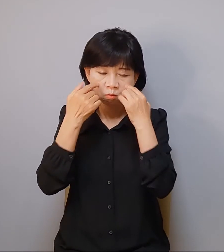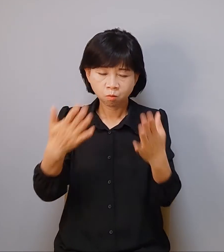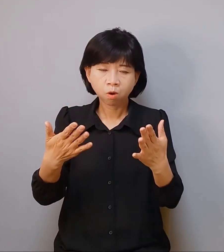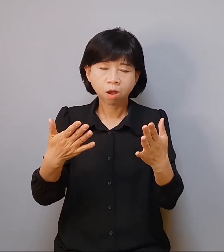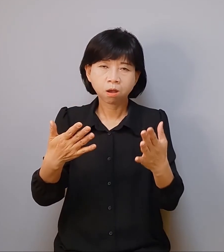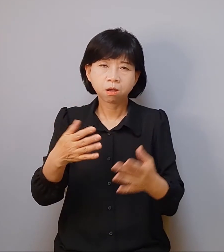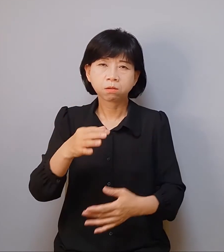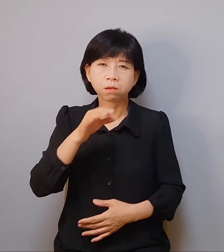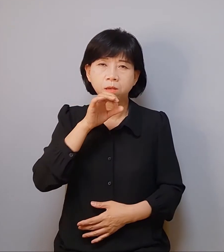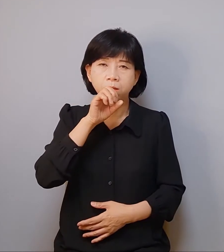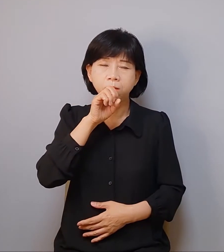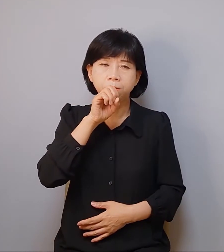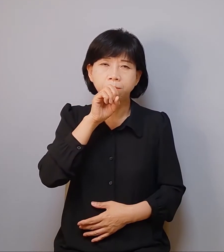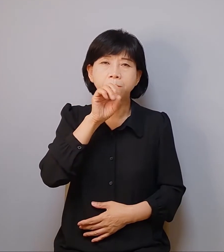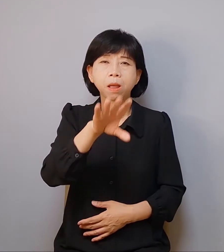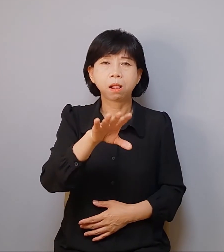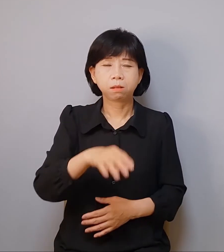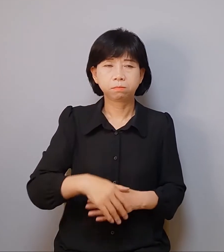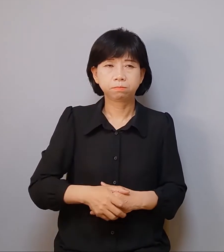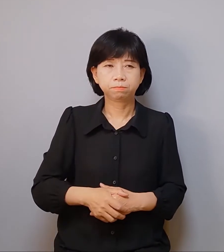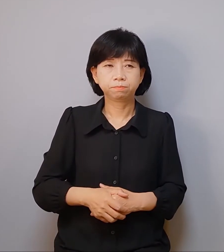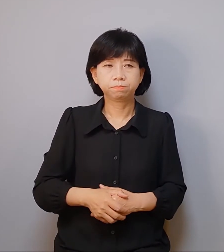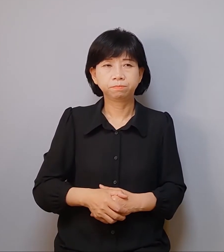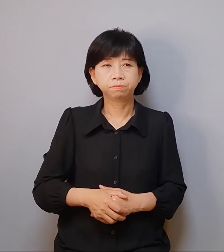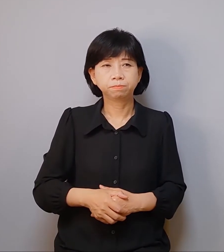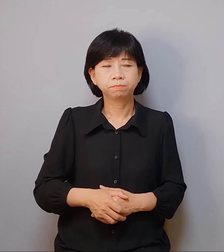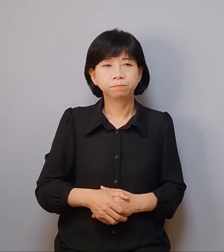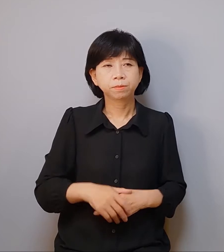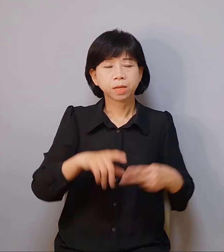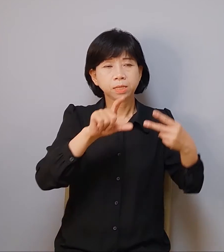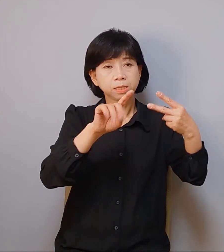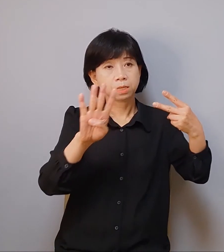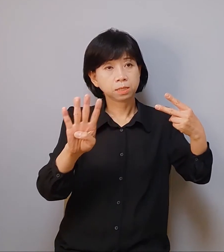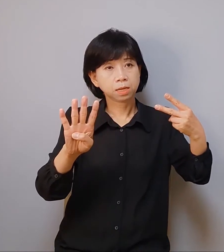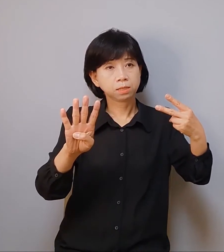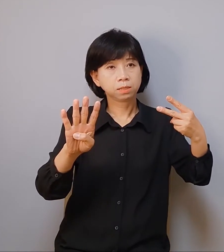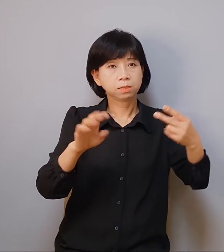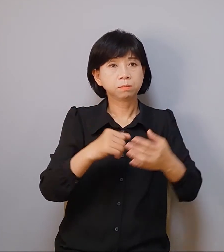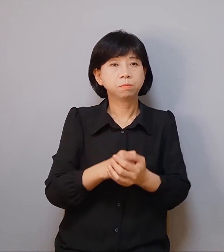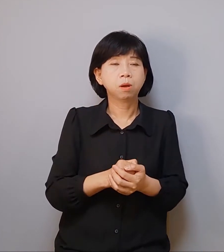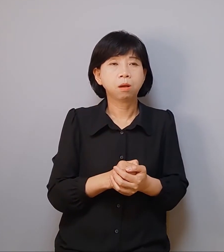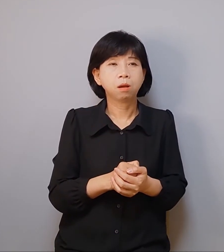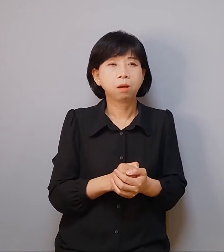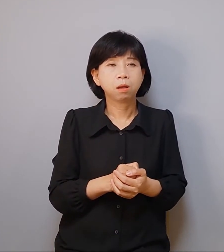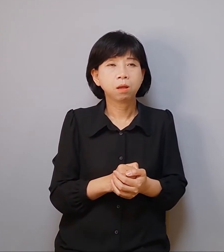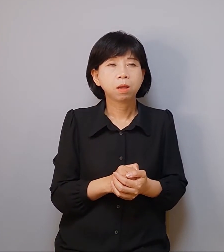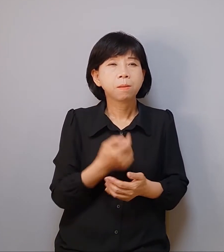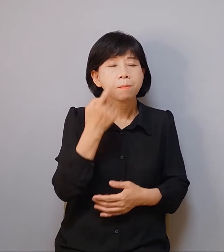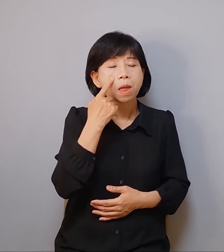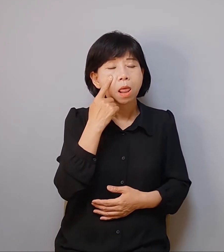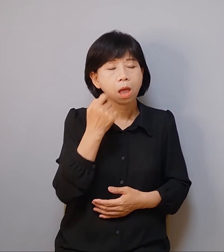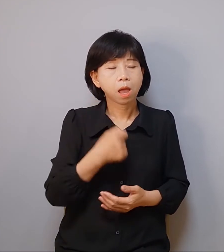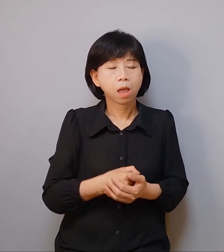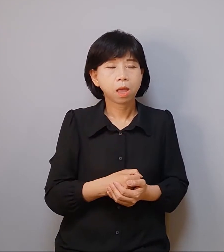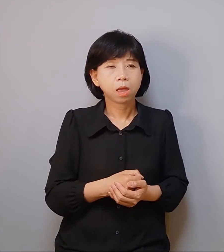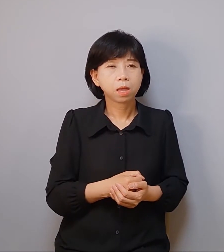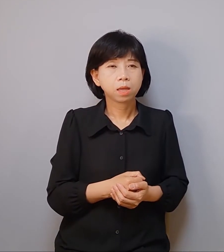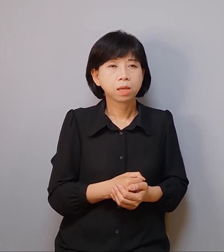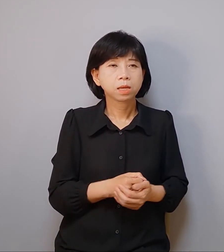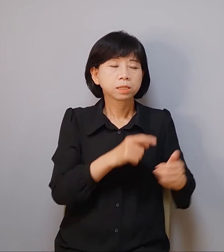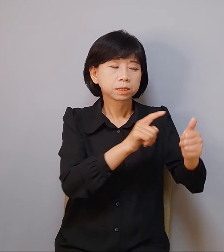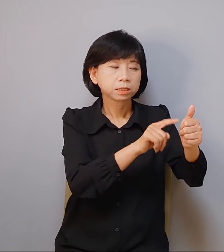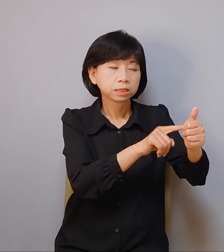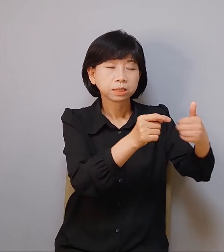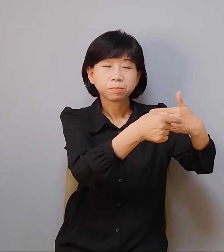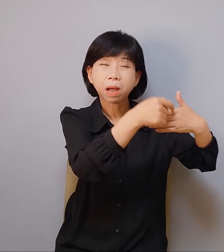들려오기 시작합니다. 여기 4절의 처음에 나오는 그의 마음은 바벨론이에요. 갈대아 사람들. 지금